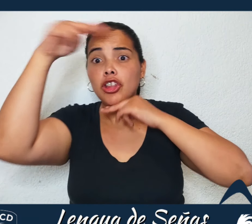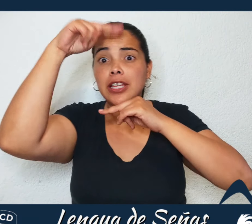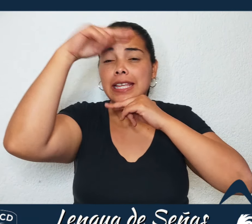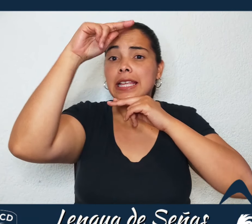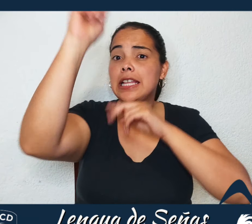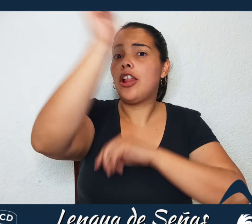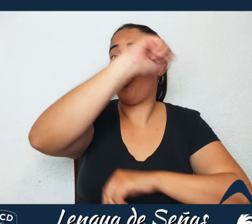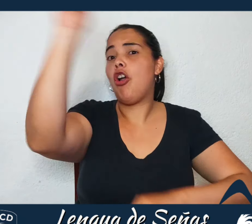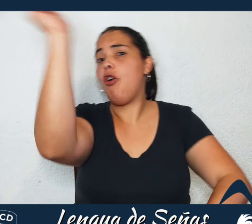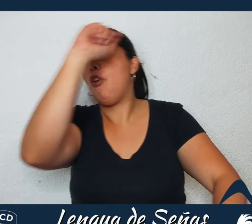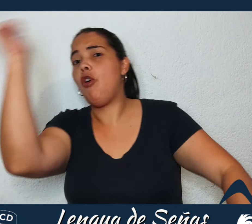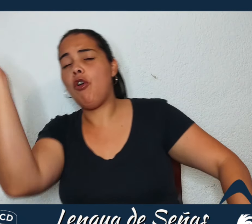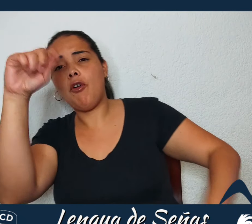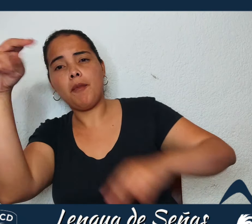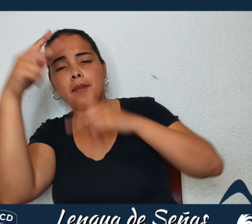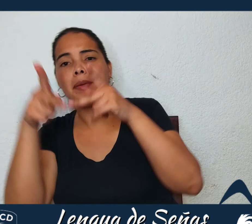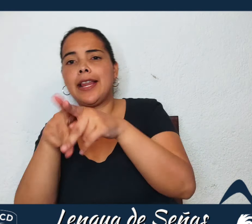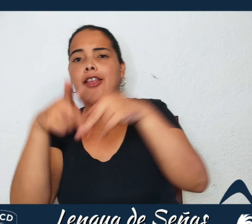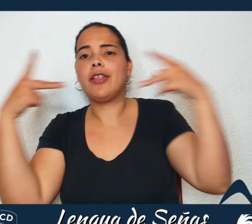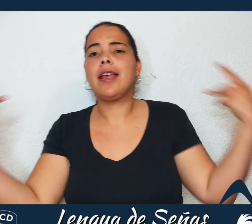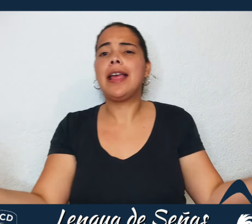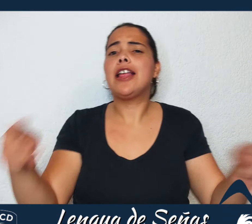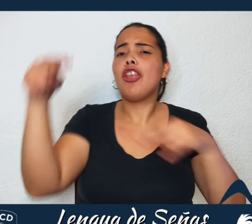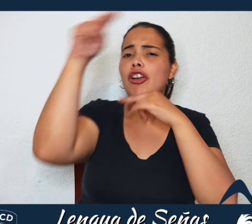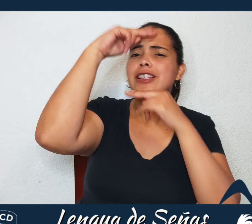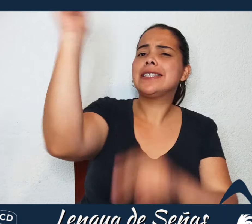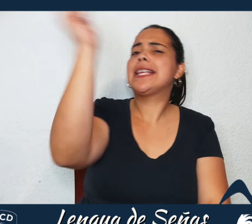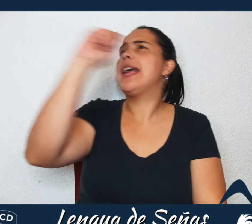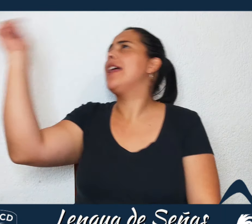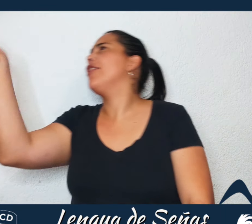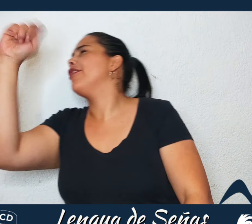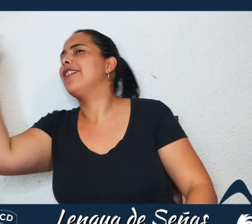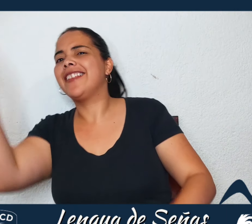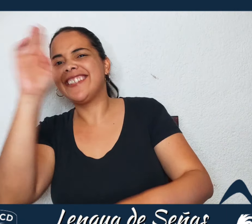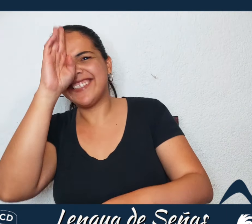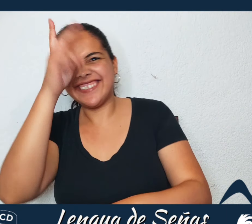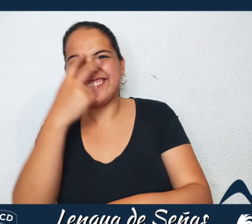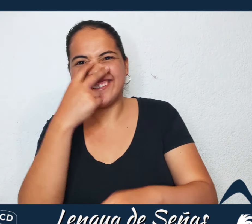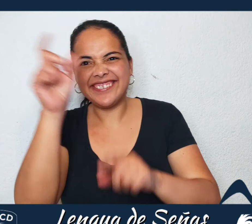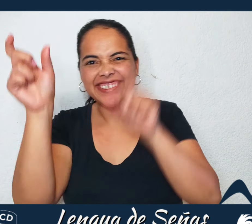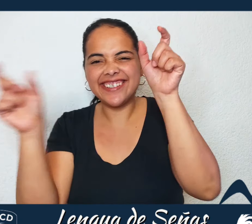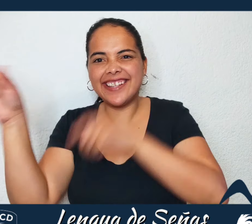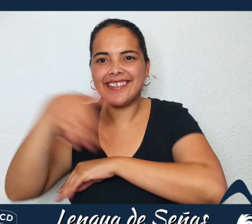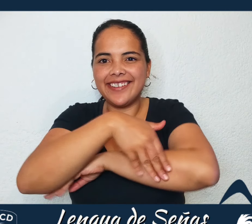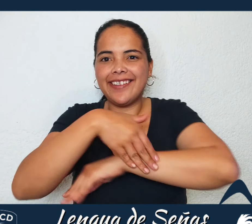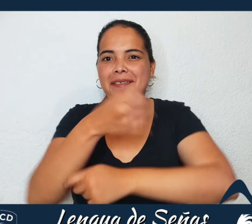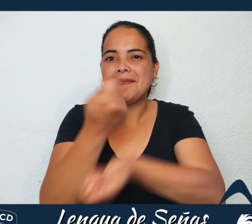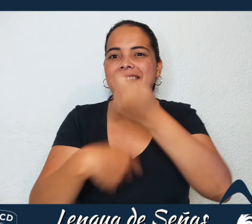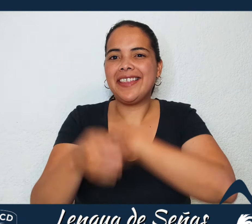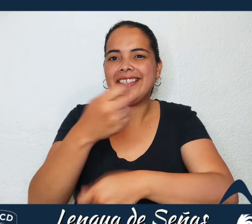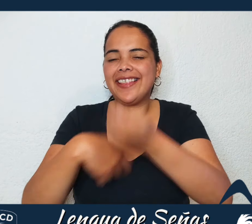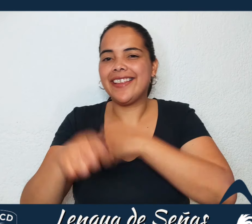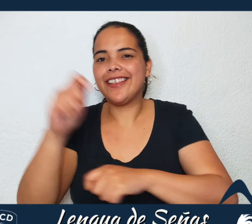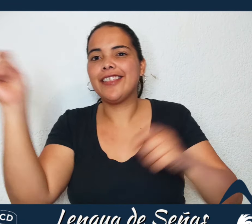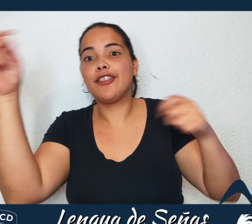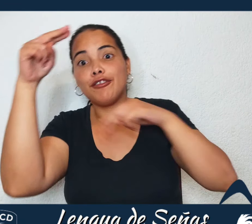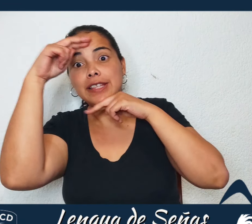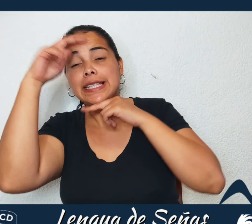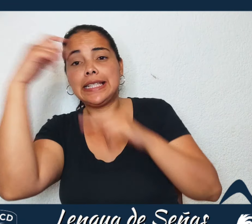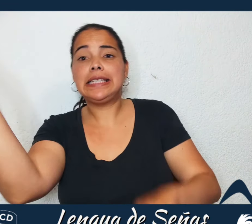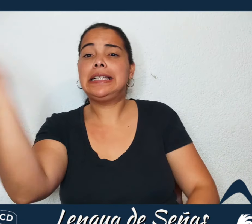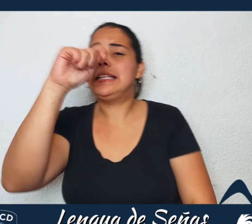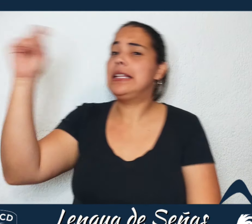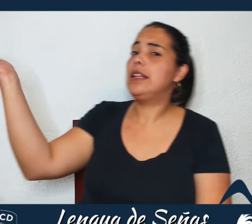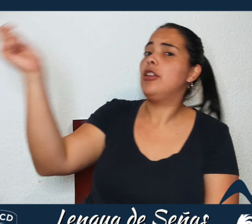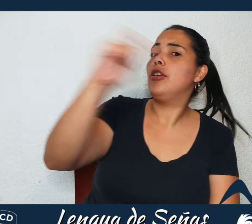las noticias y agarrados del periódico decían noticia, noticia y hablaban de lo que estaba sucediendo,